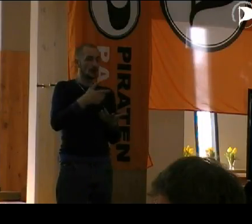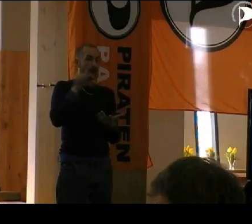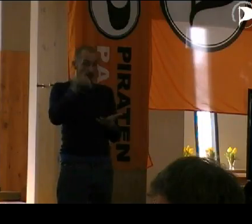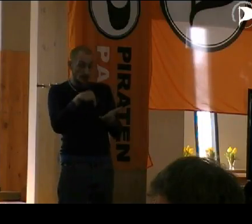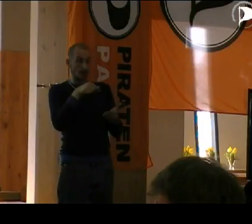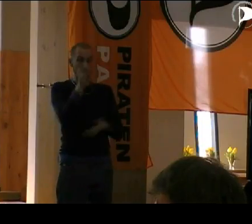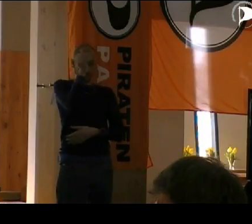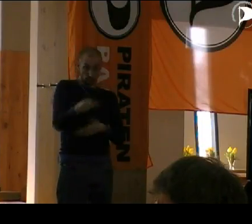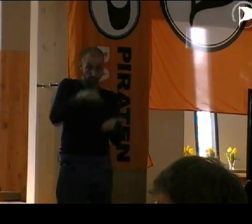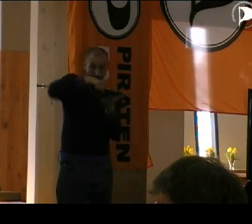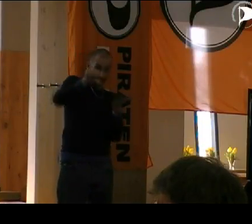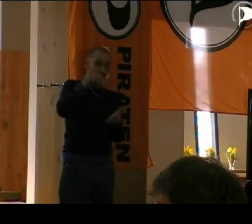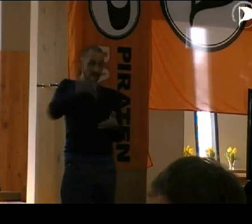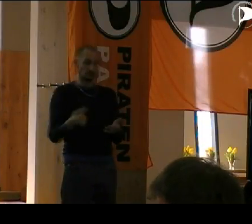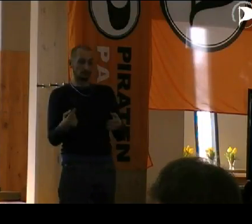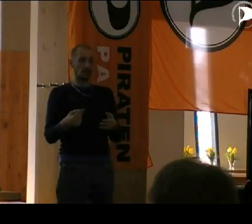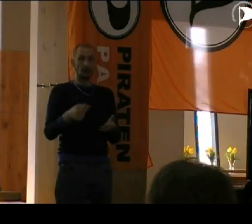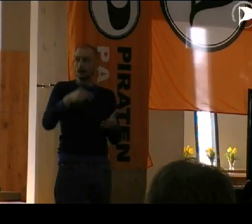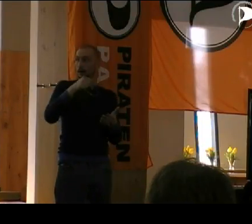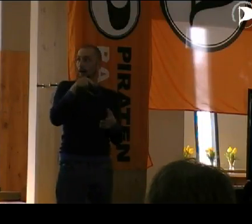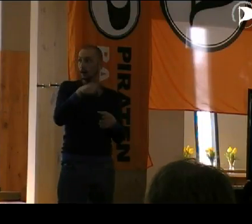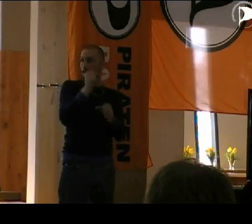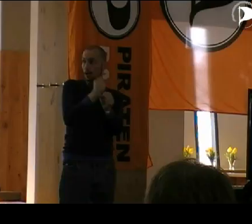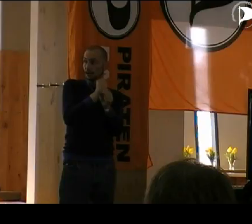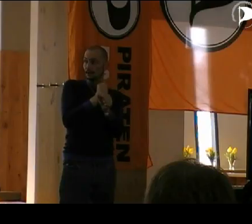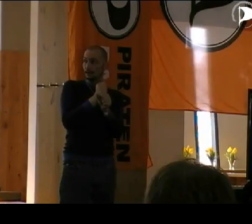messen einstand weil ansonsten